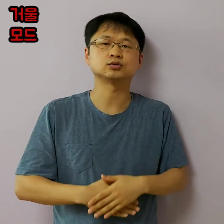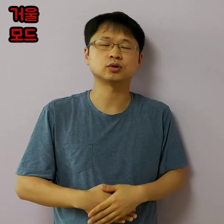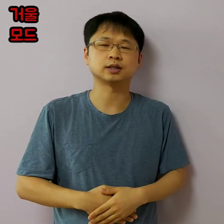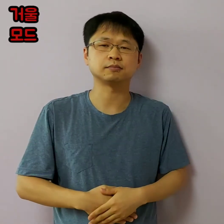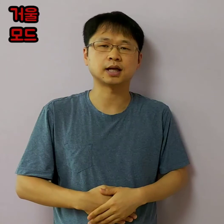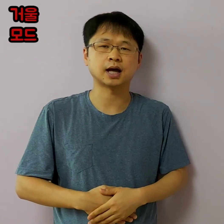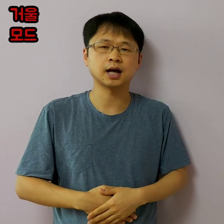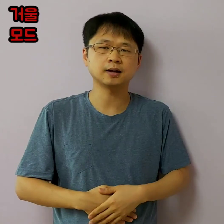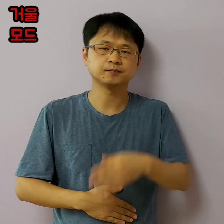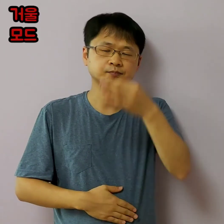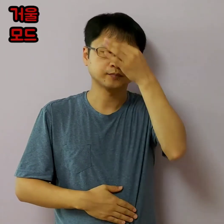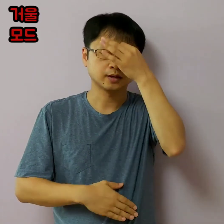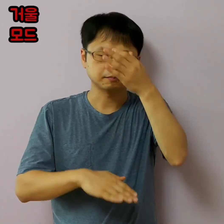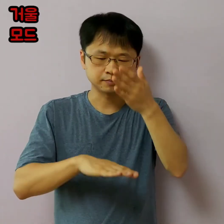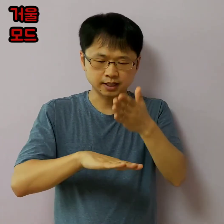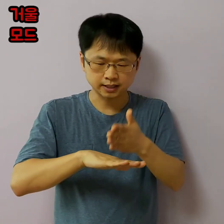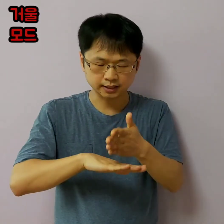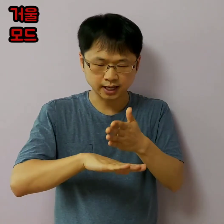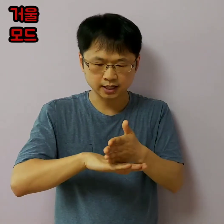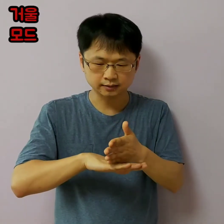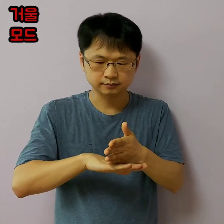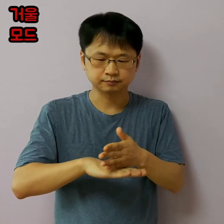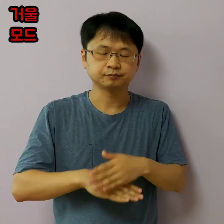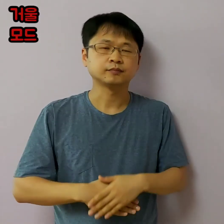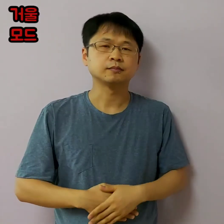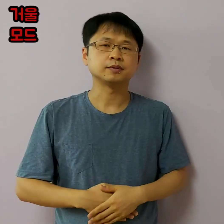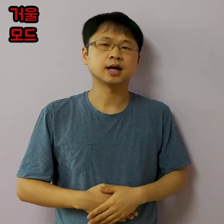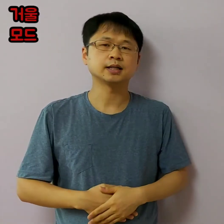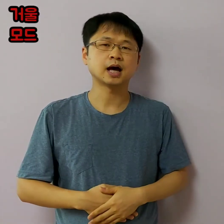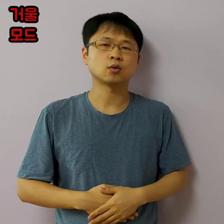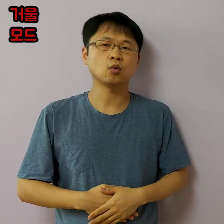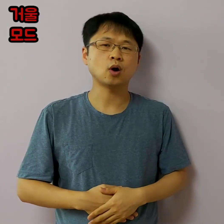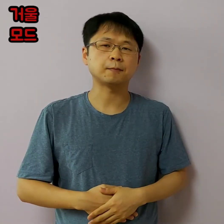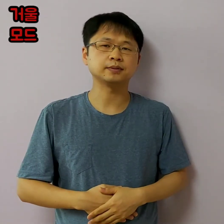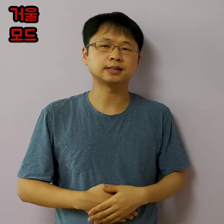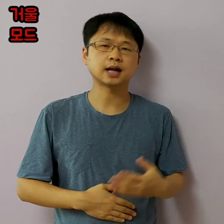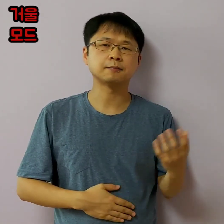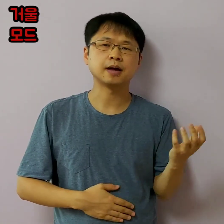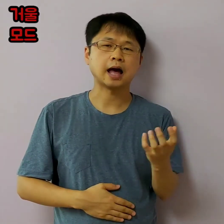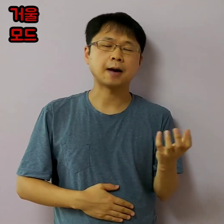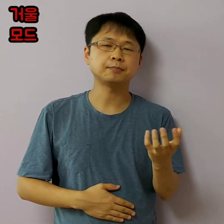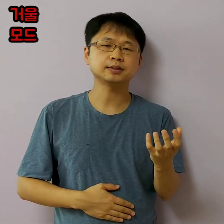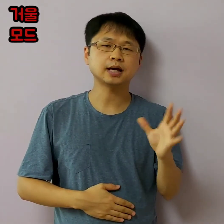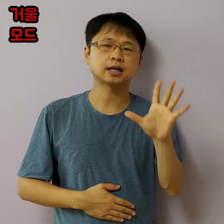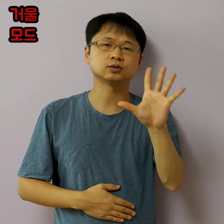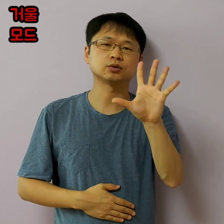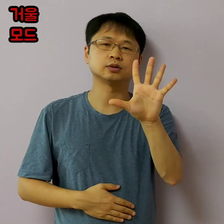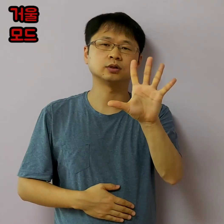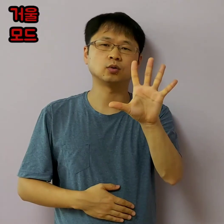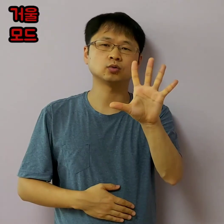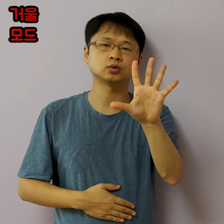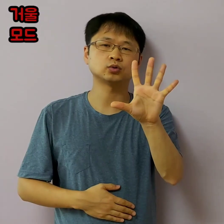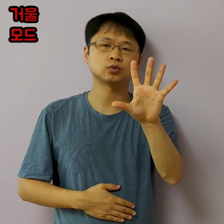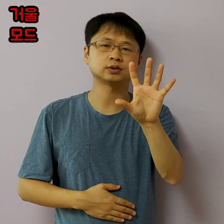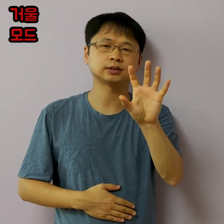수어가 됩니다. 미안하다 미안하고 아픈 사람 아프다라는 수어는 오른손 손끝을